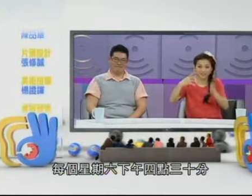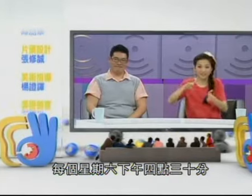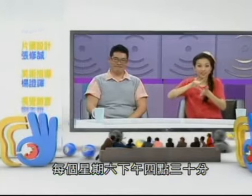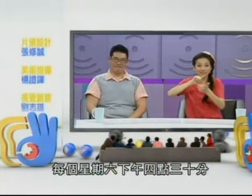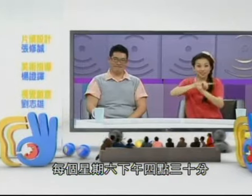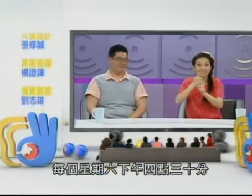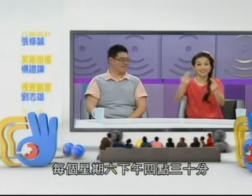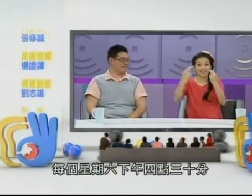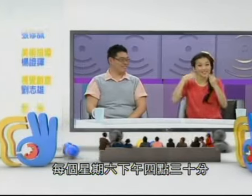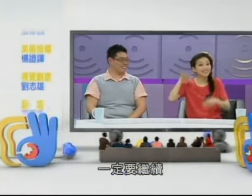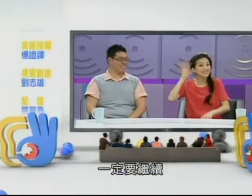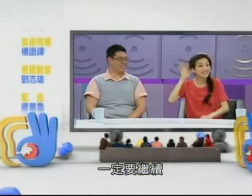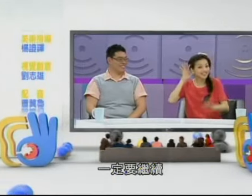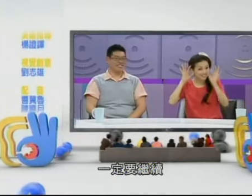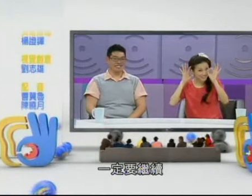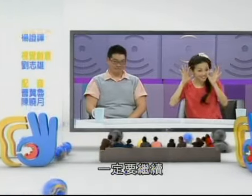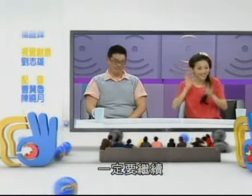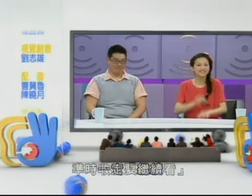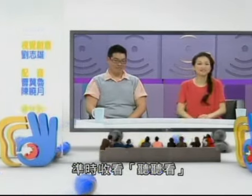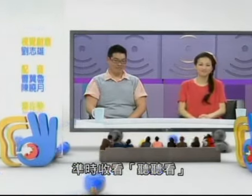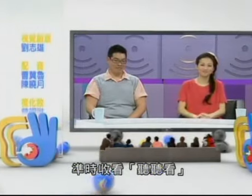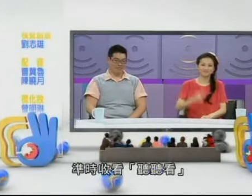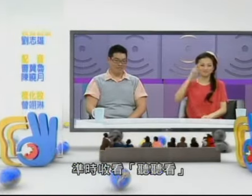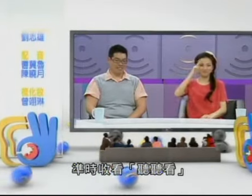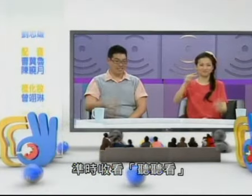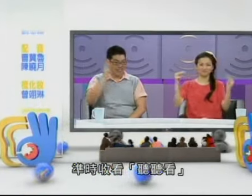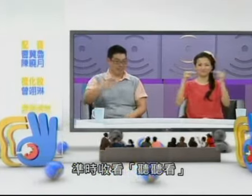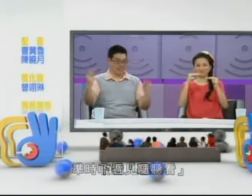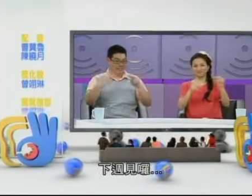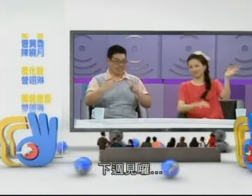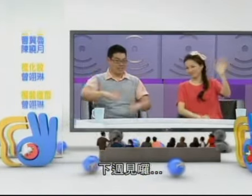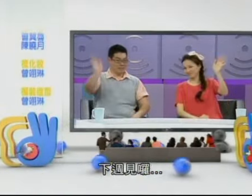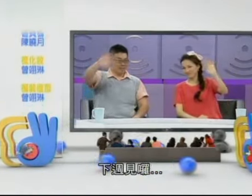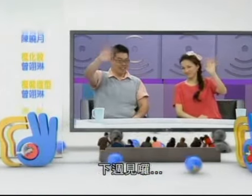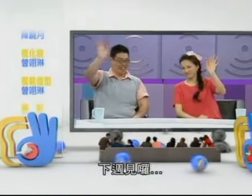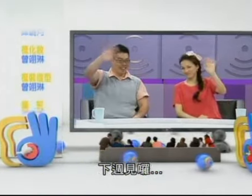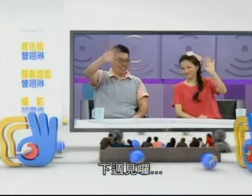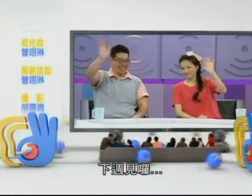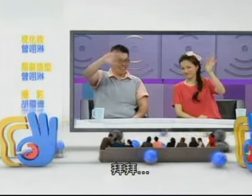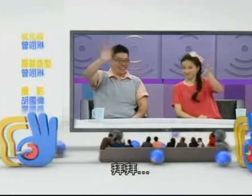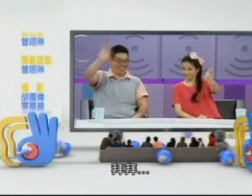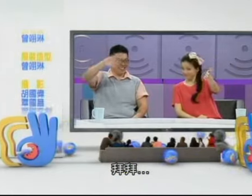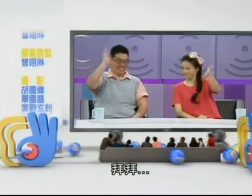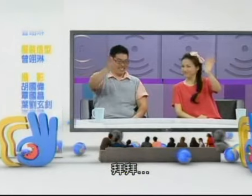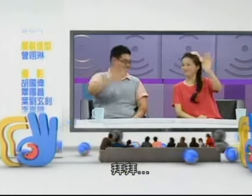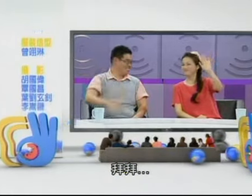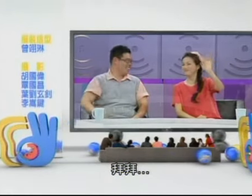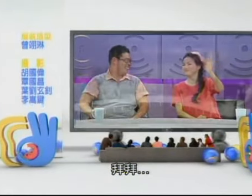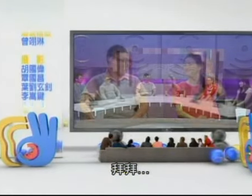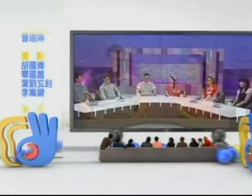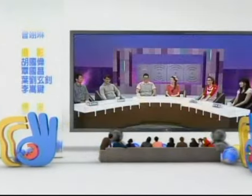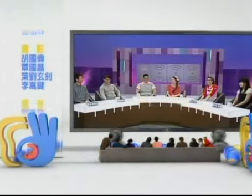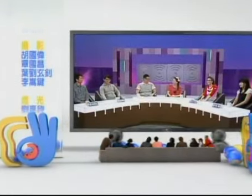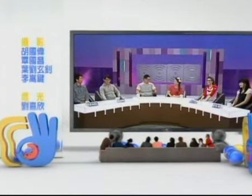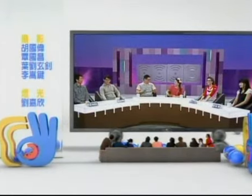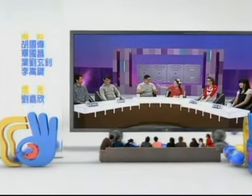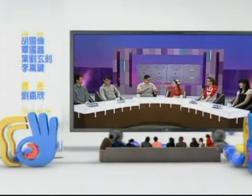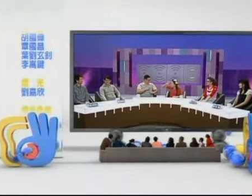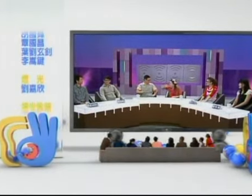四点三十分一定要继续准时收看听听看下周见了下周见了拜拜拜拜拜拜拜拜